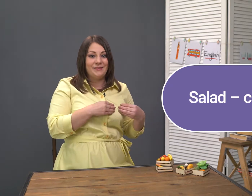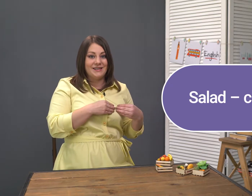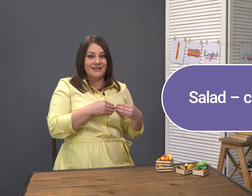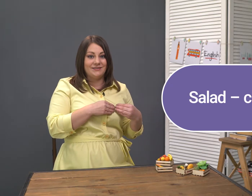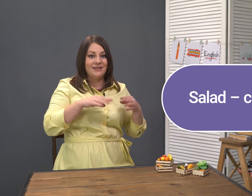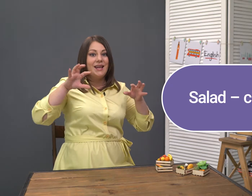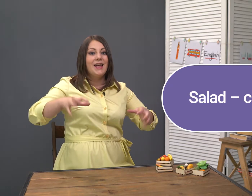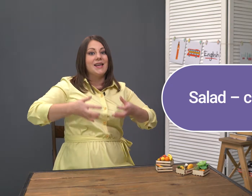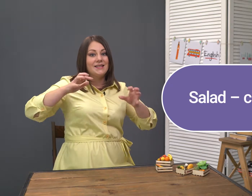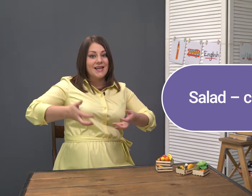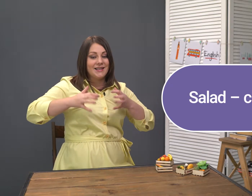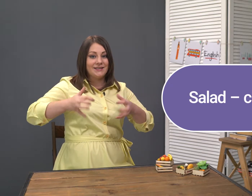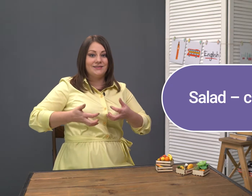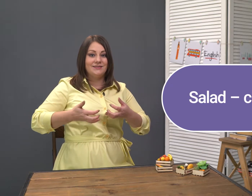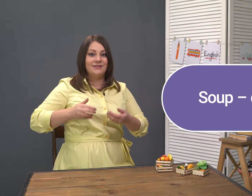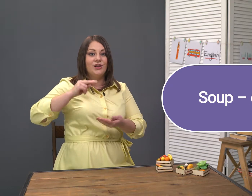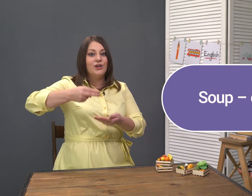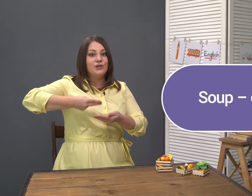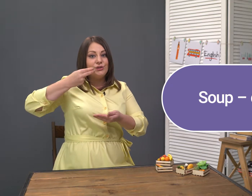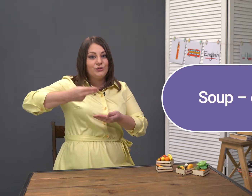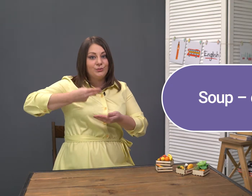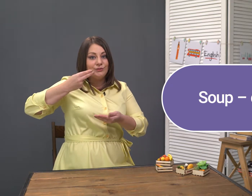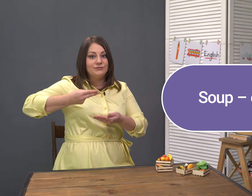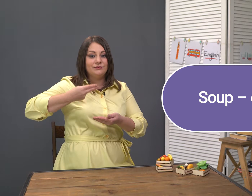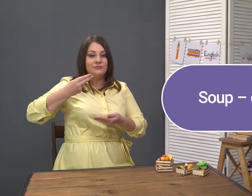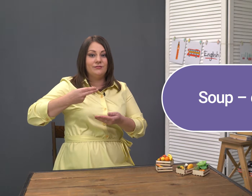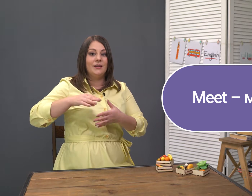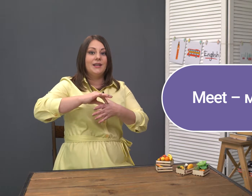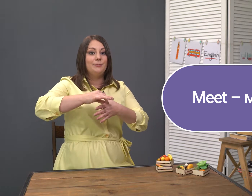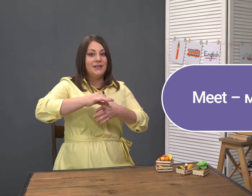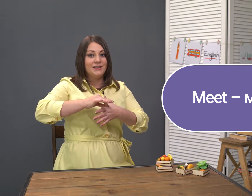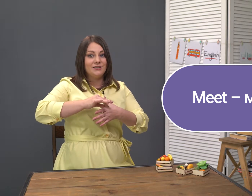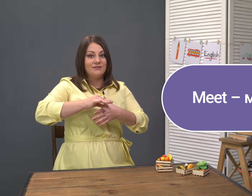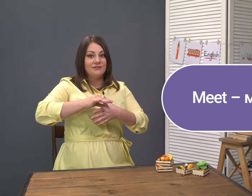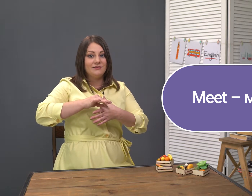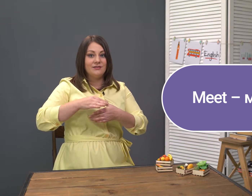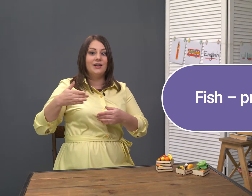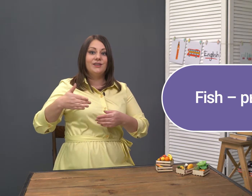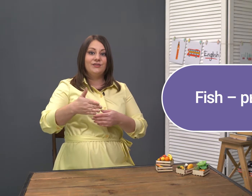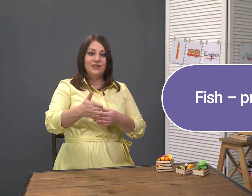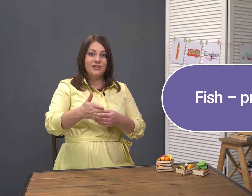вместе. Салат. Суп. Meat. Fish.